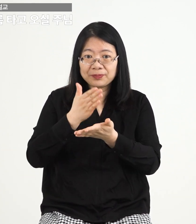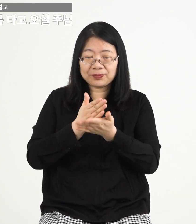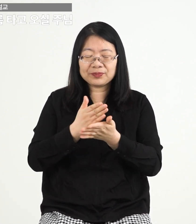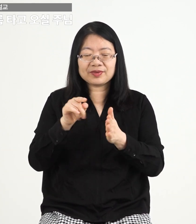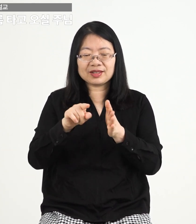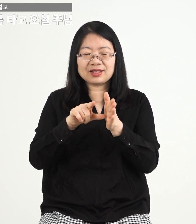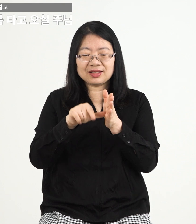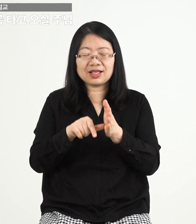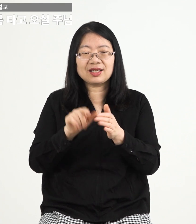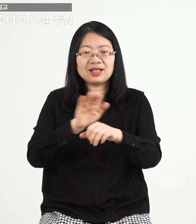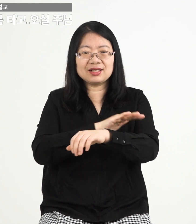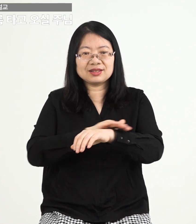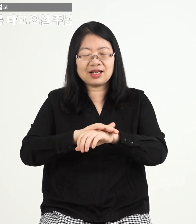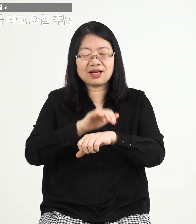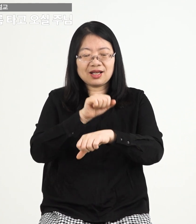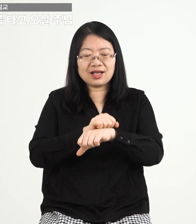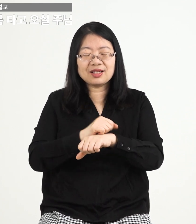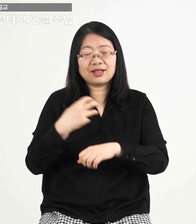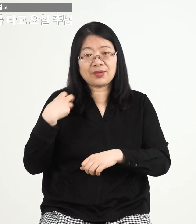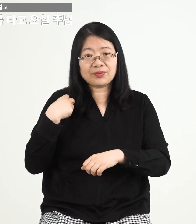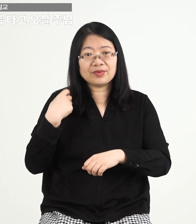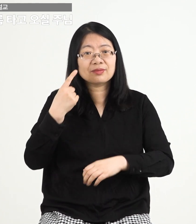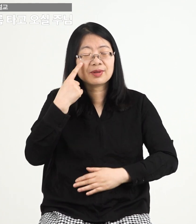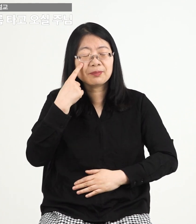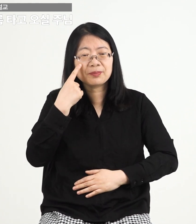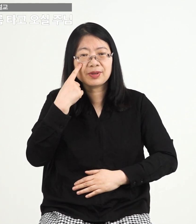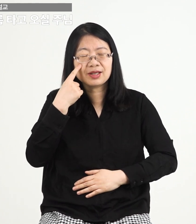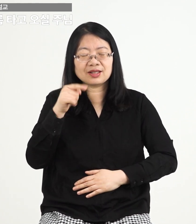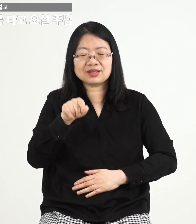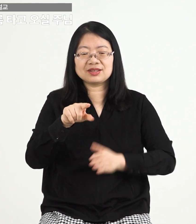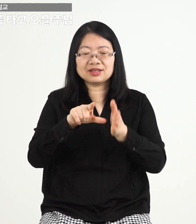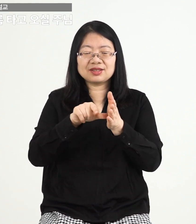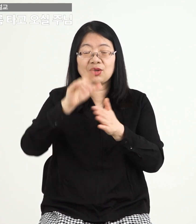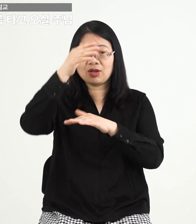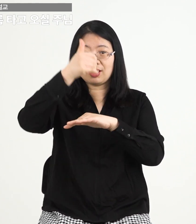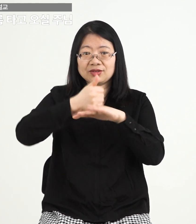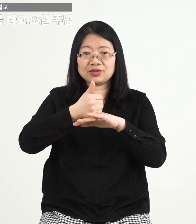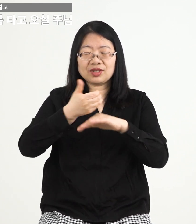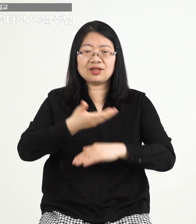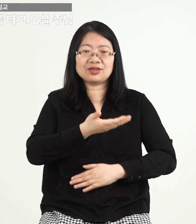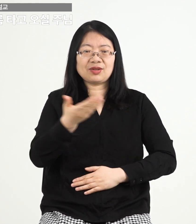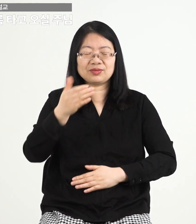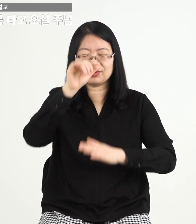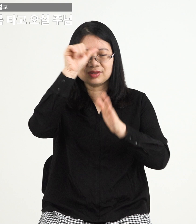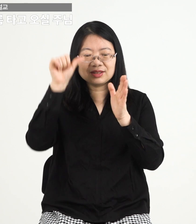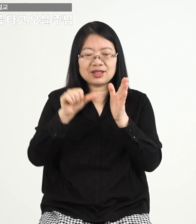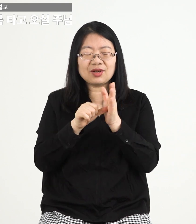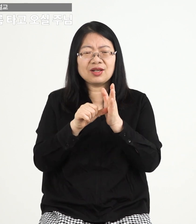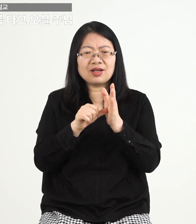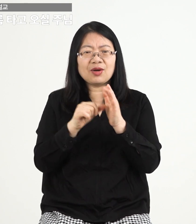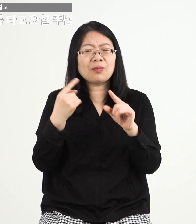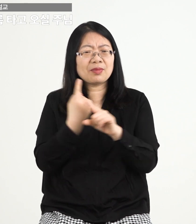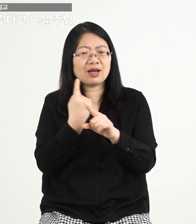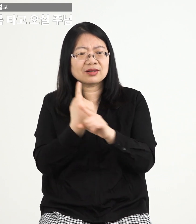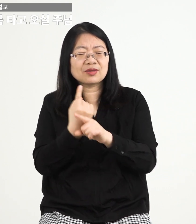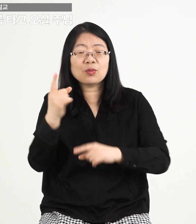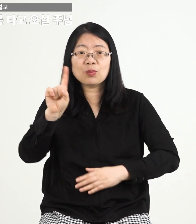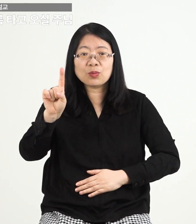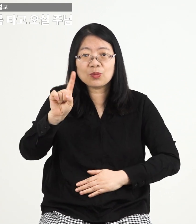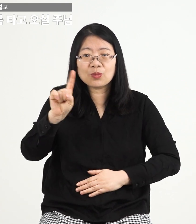그 시간을 잘 감당하다 보면 그 세월이 나중에는 여러분 인생에 뭘로 바뀔 수